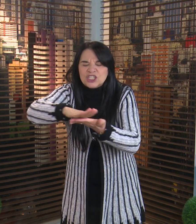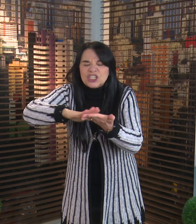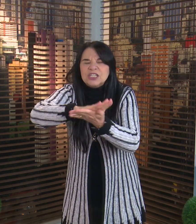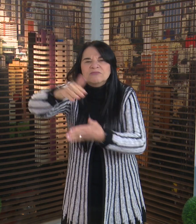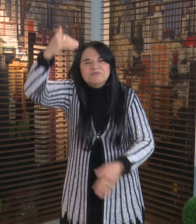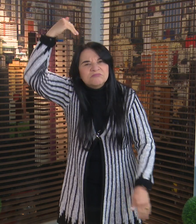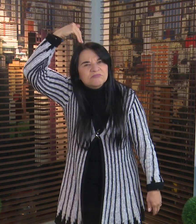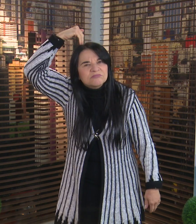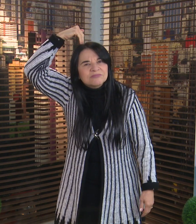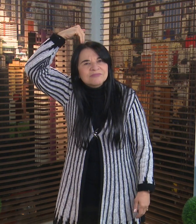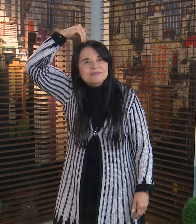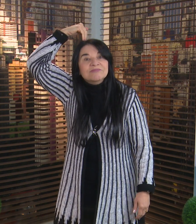indignamente,